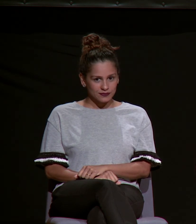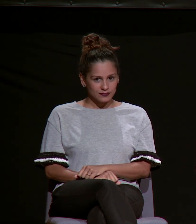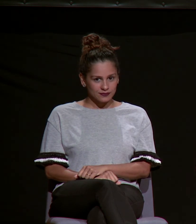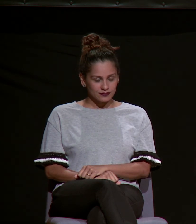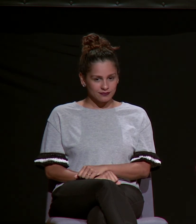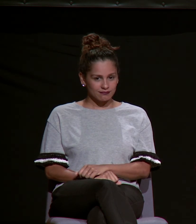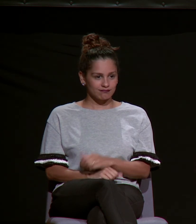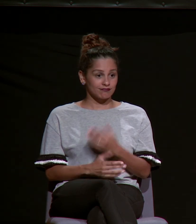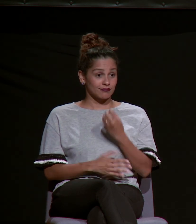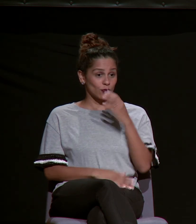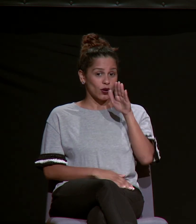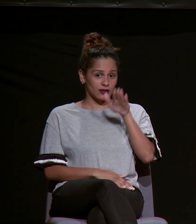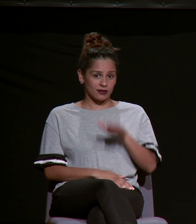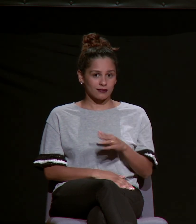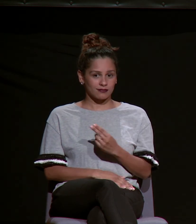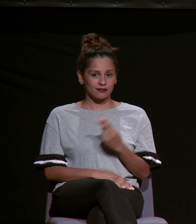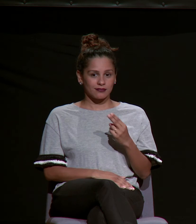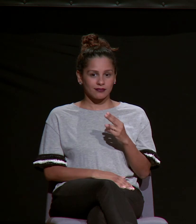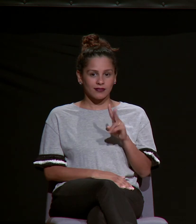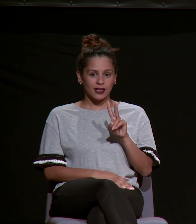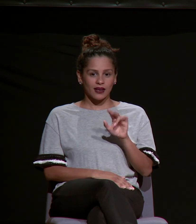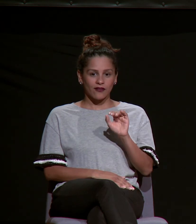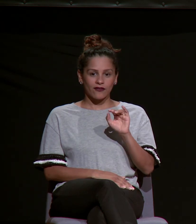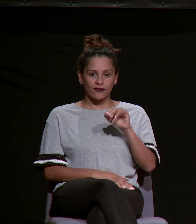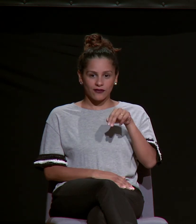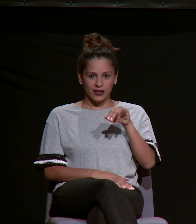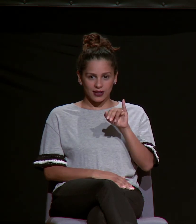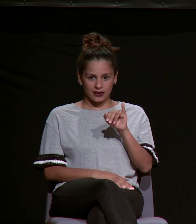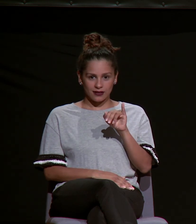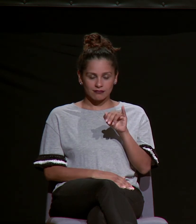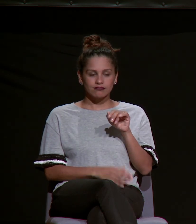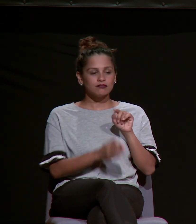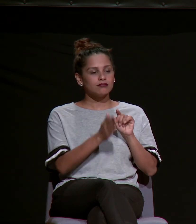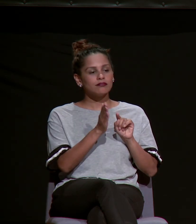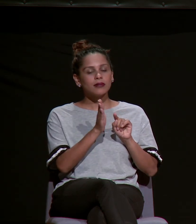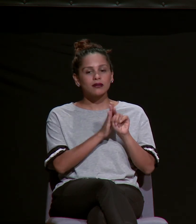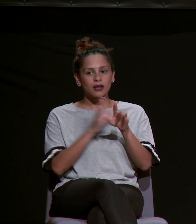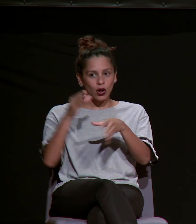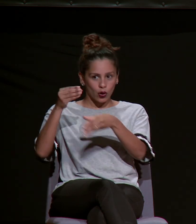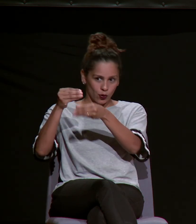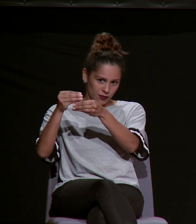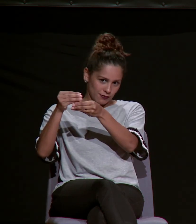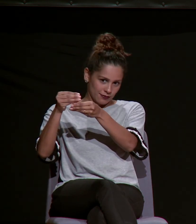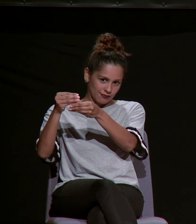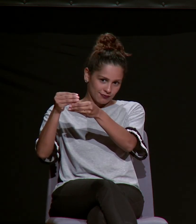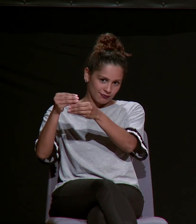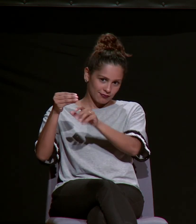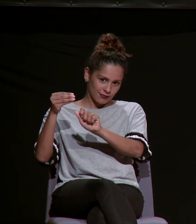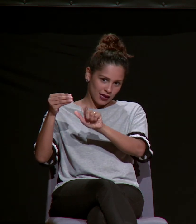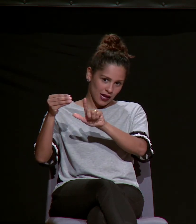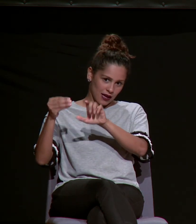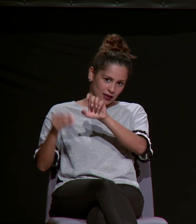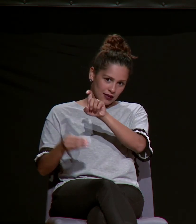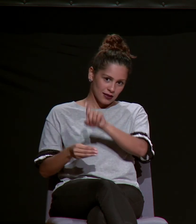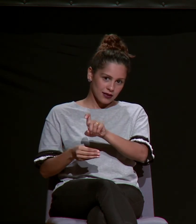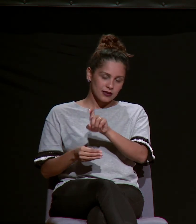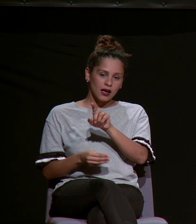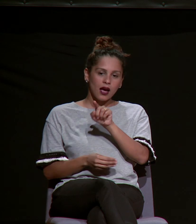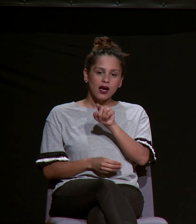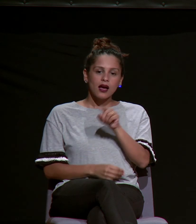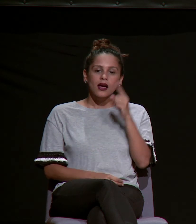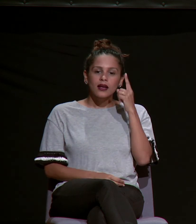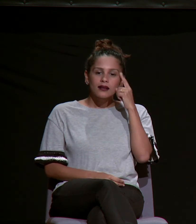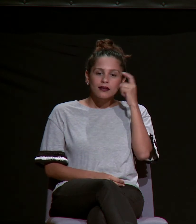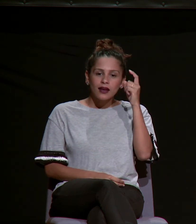Bom, boa tarde. Meu nome é Vini e minha pergunta é complementar à do Alex. Essa ideia da